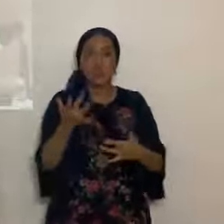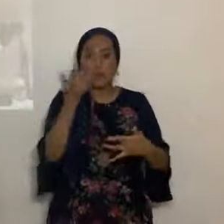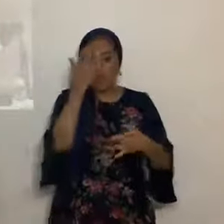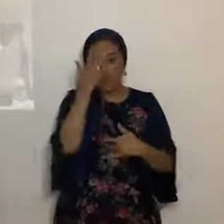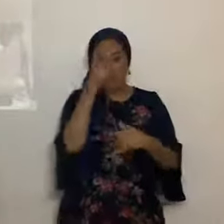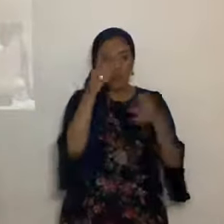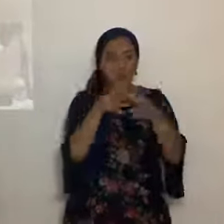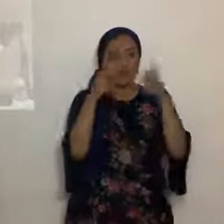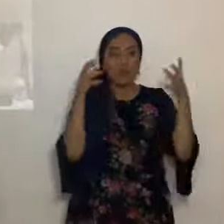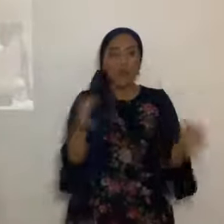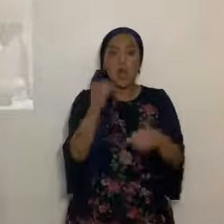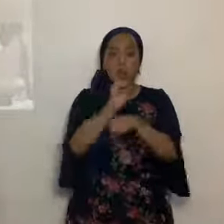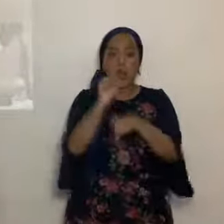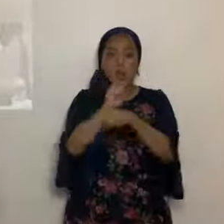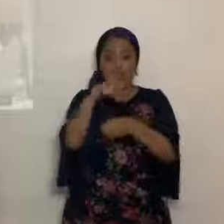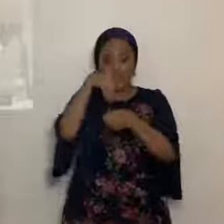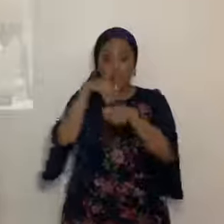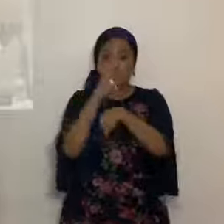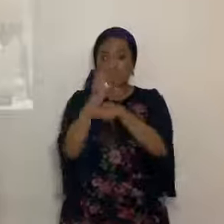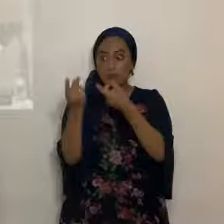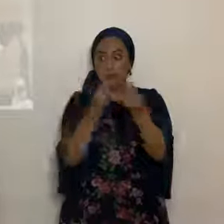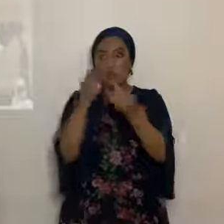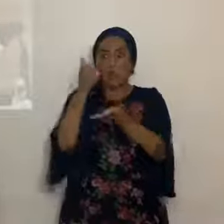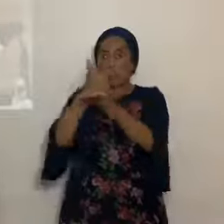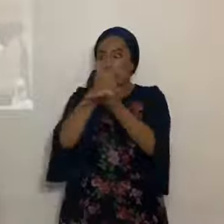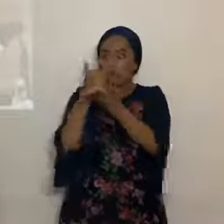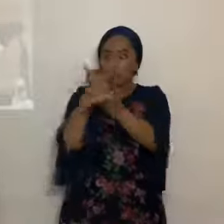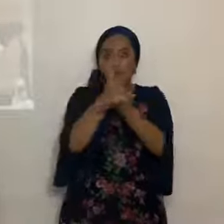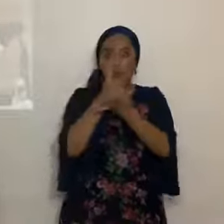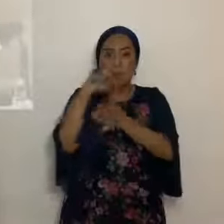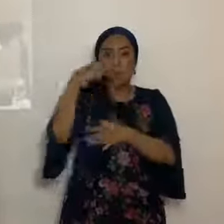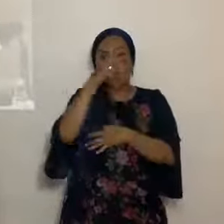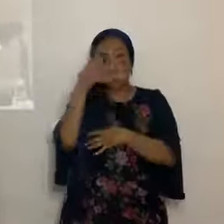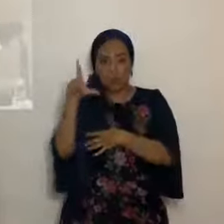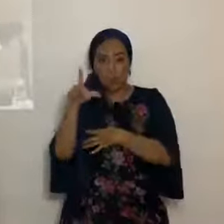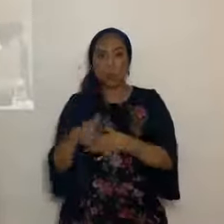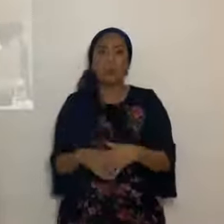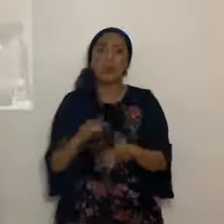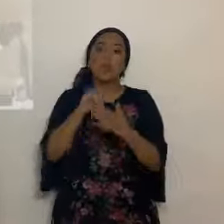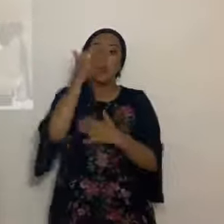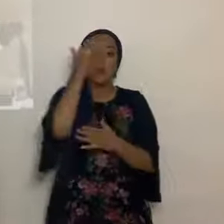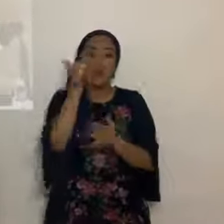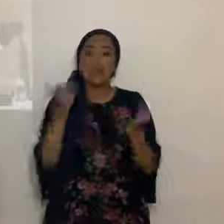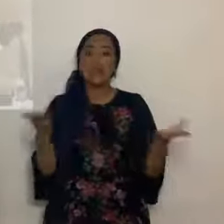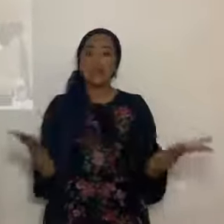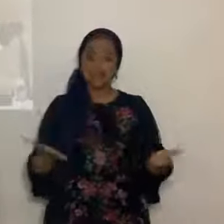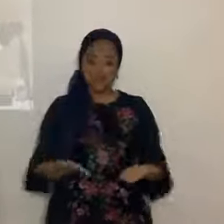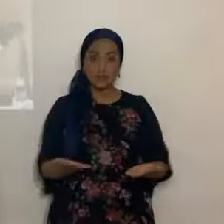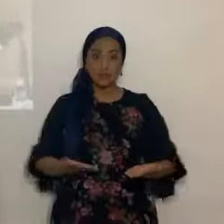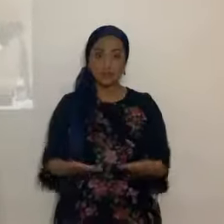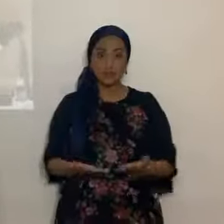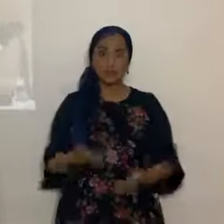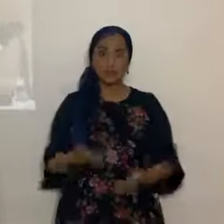por exceso de trabajo en la obra, por ayudar a Pablo. Por eso aquí, cada uno toma